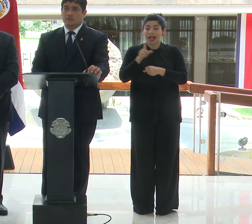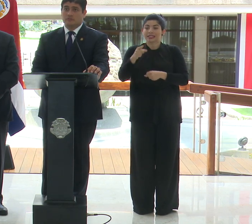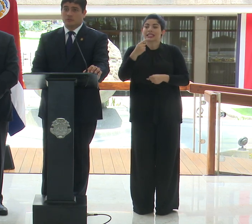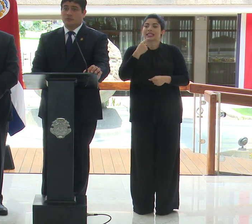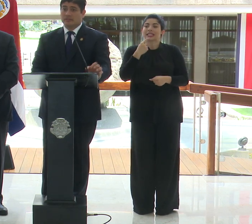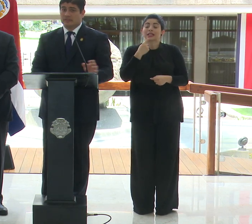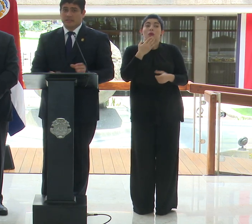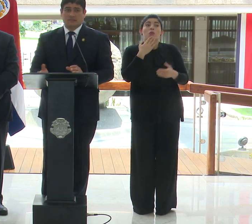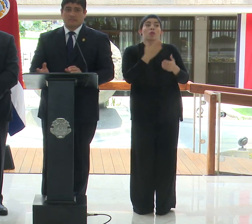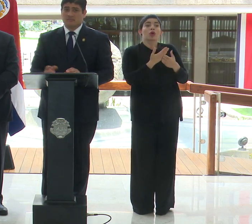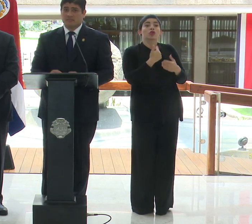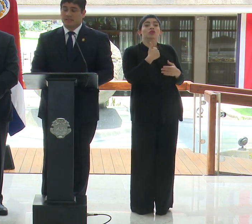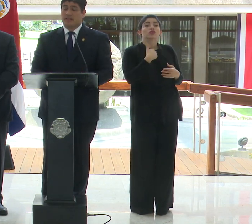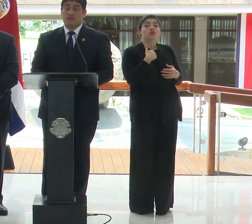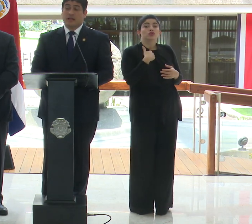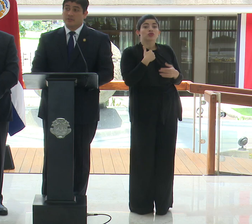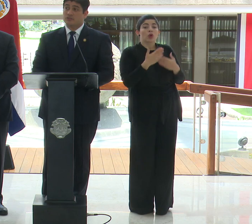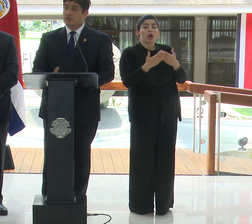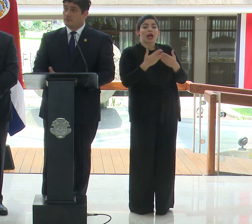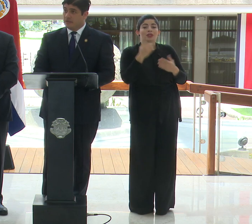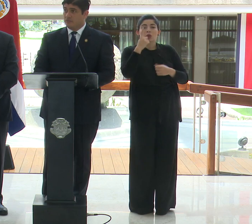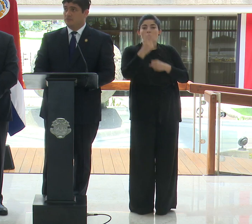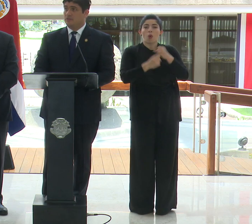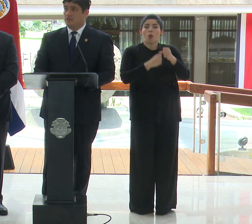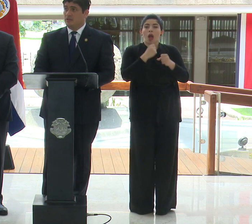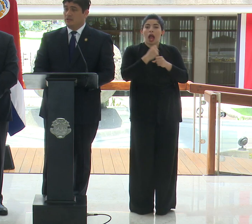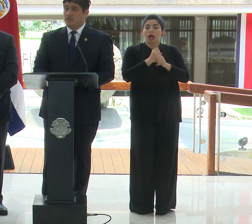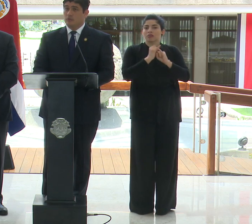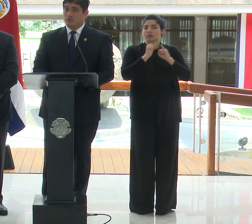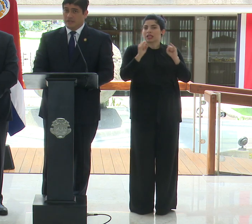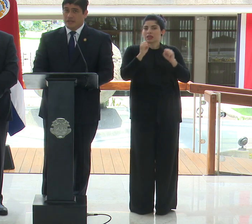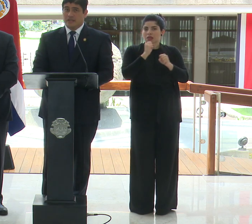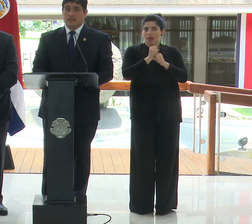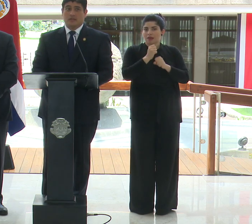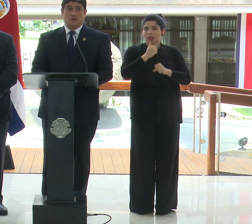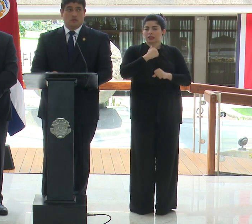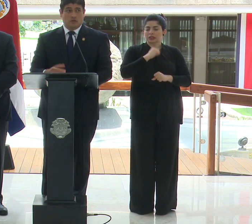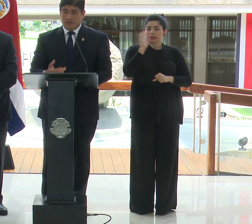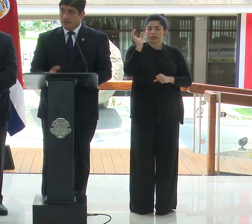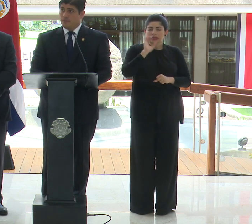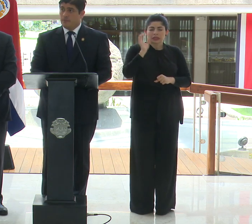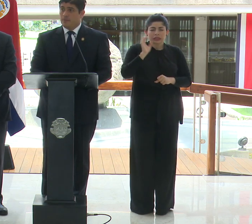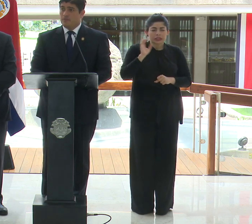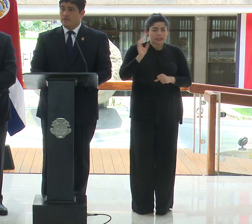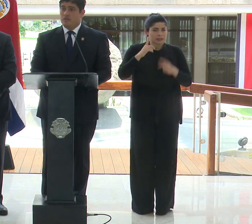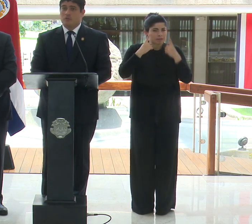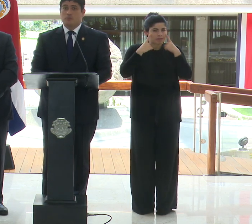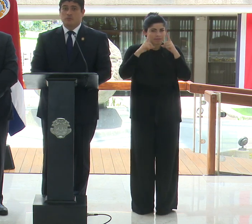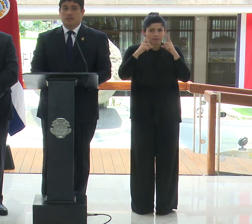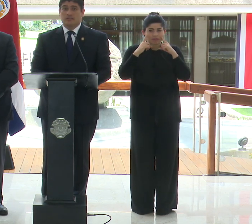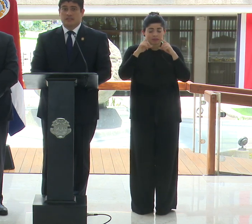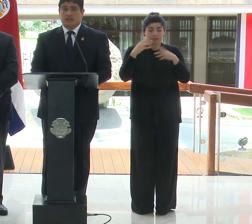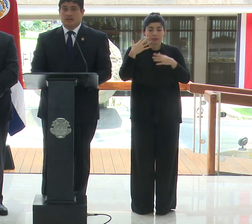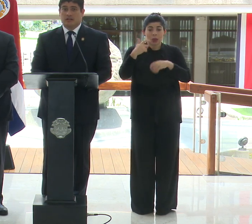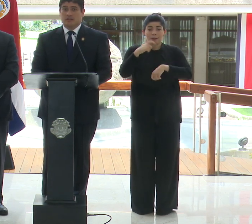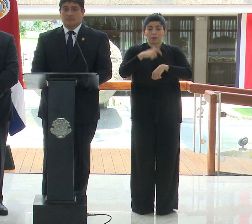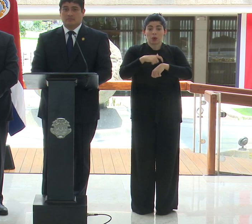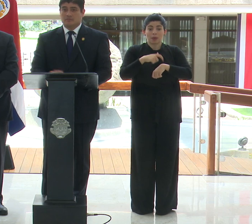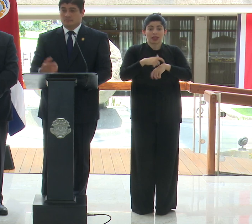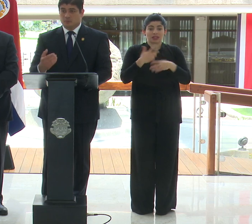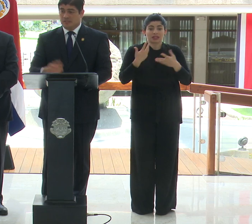decía, bueno, yo pasé cerca de un año sin empleo y busqué y no lo logré y llegó un punto en que